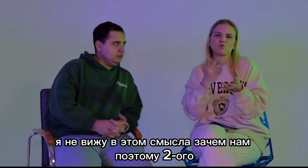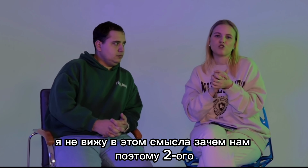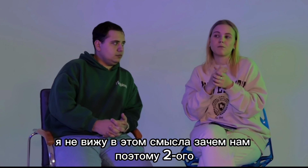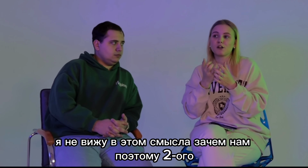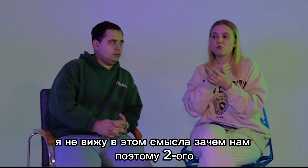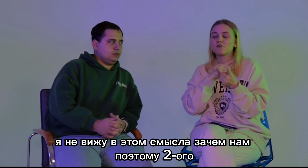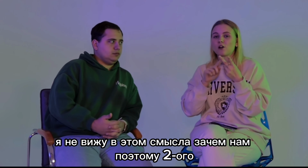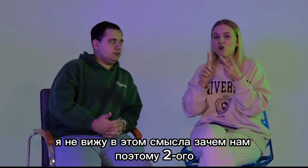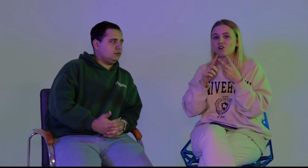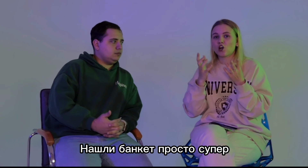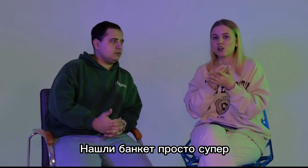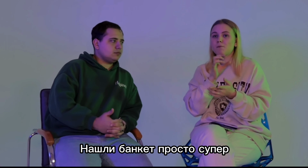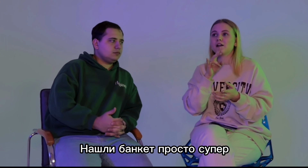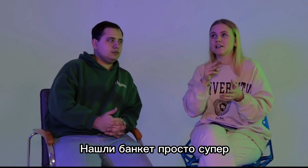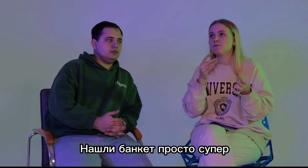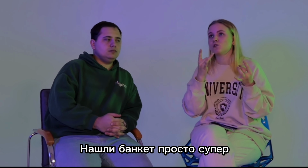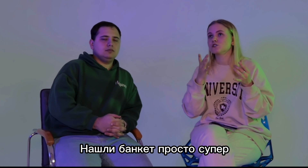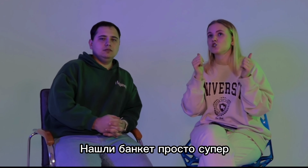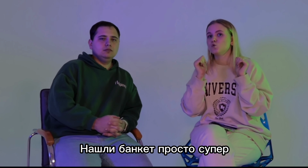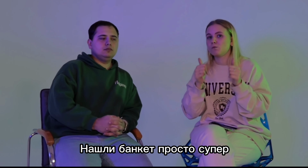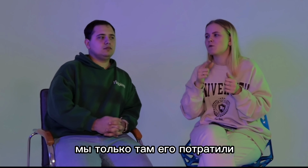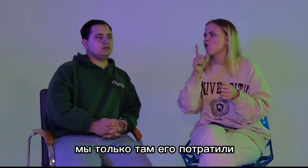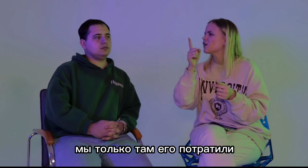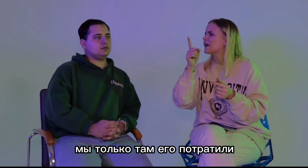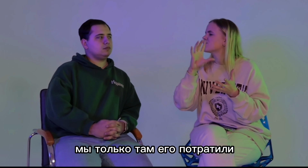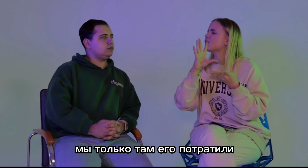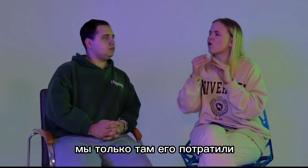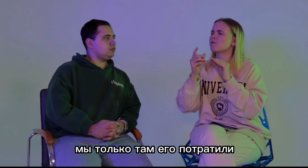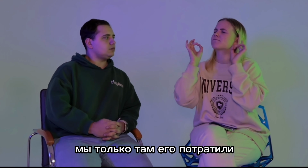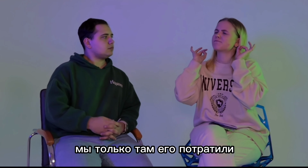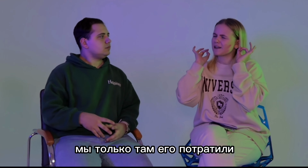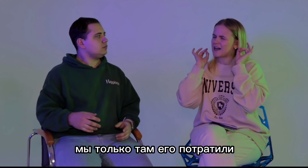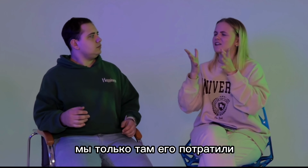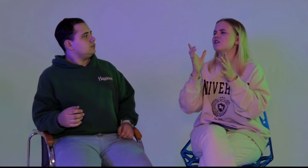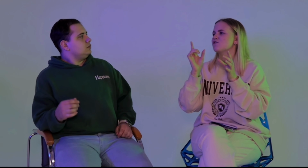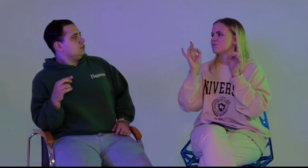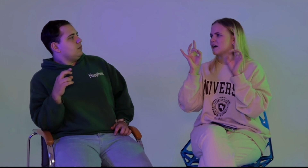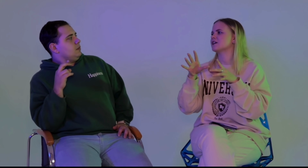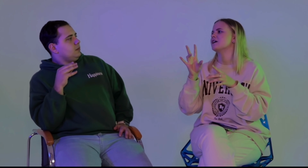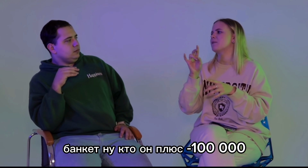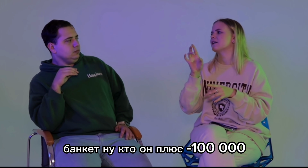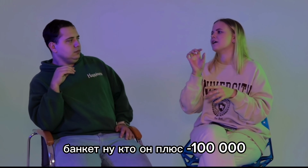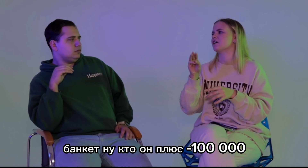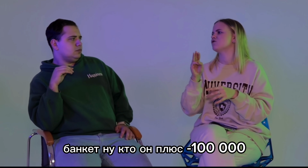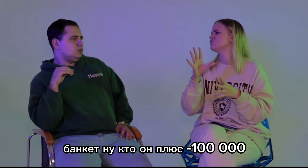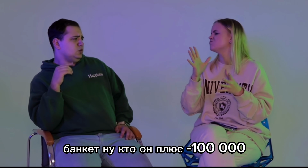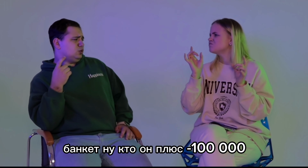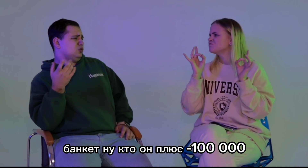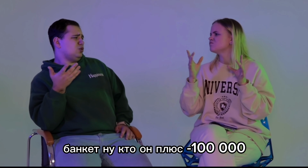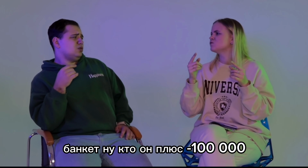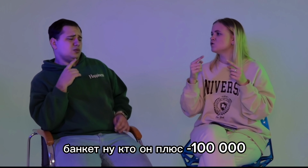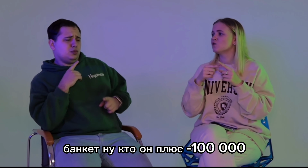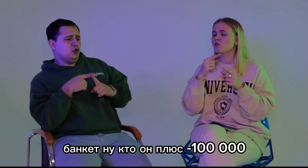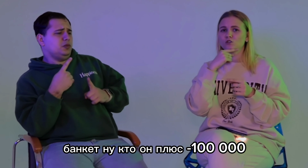нужны. Поэтому второго у нас есть банкет, просто супер. Мы сколько там его потратили в банкет? Ну что, плюс-минус